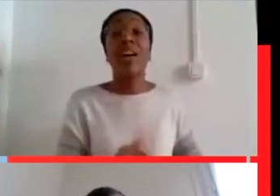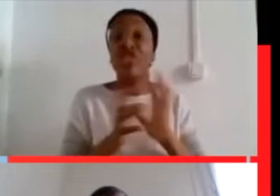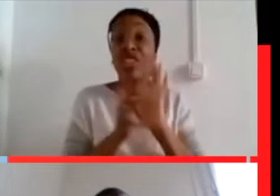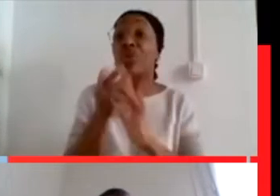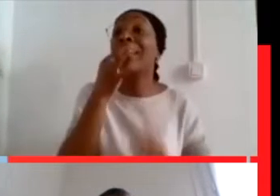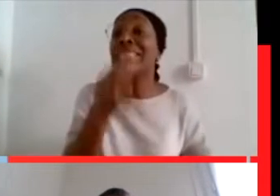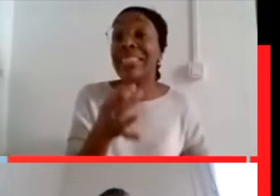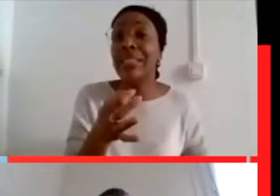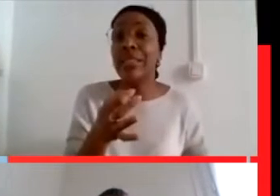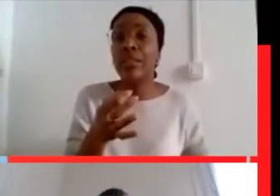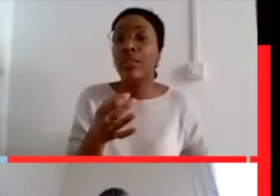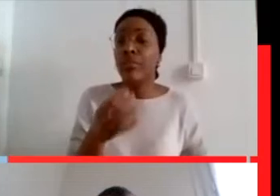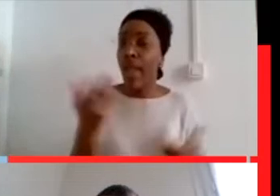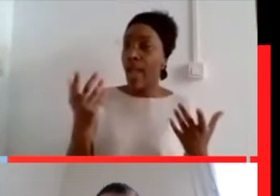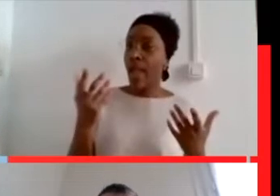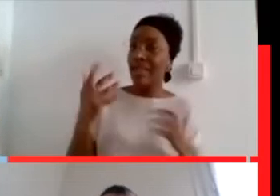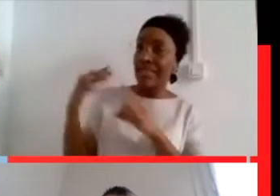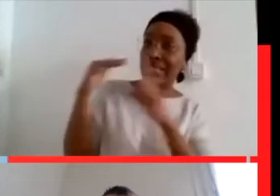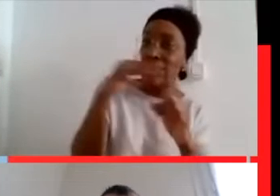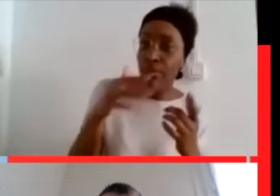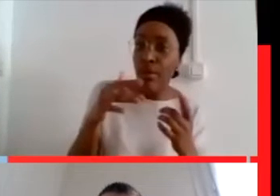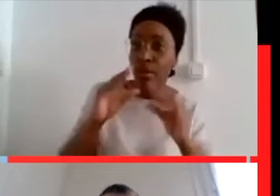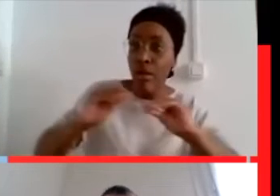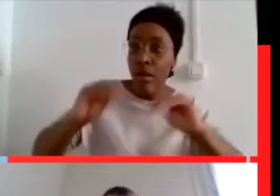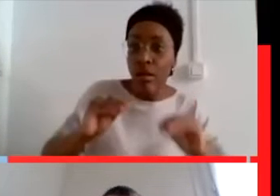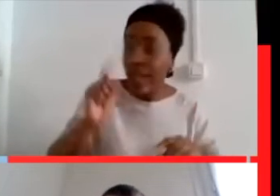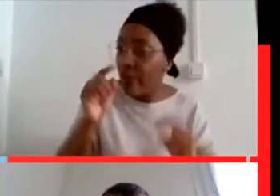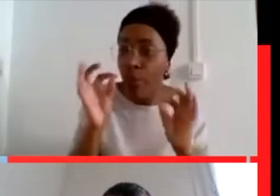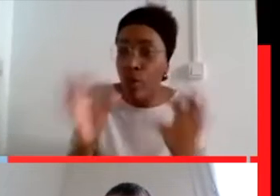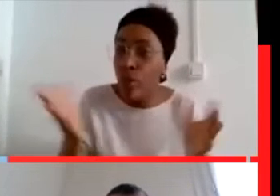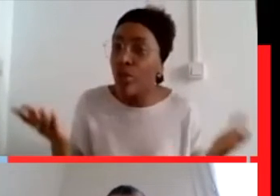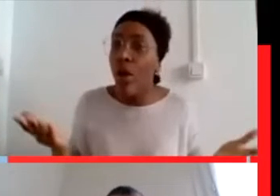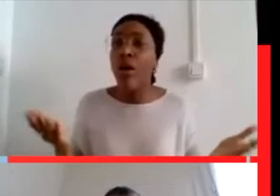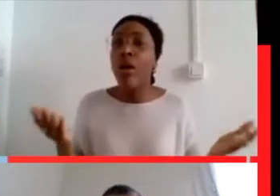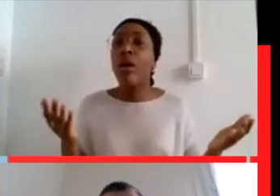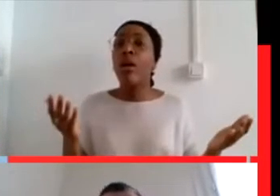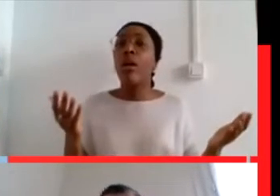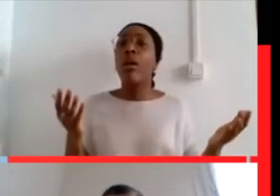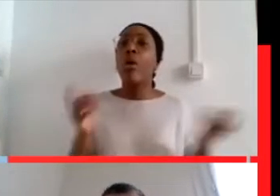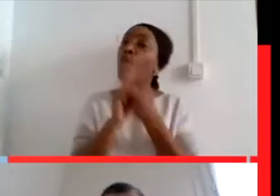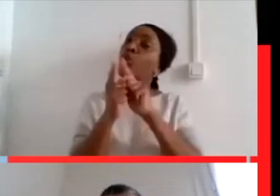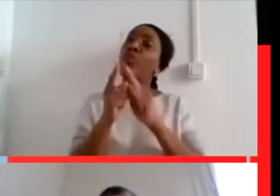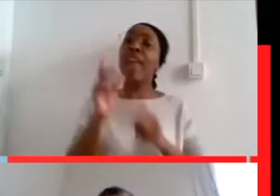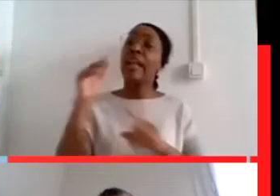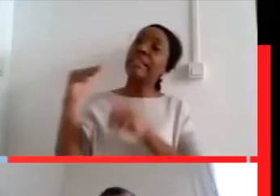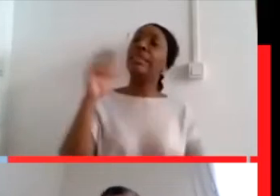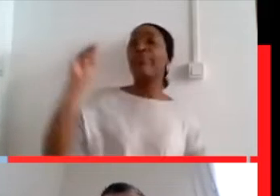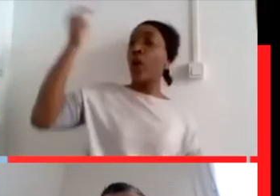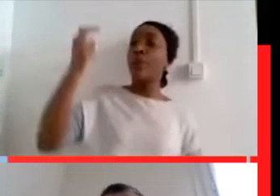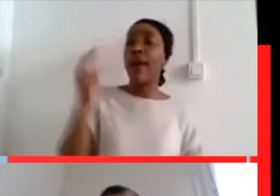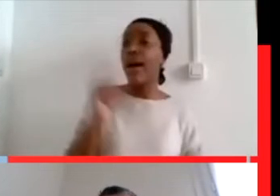faire un disciple, ça passe par prendre le temps d'enseigner à celui qui débute dans la foi,